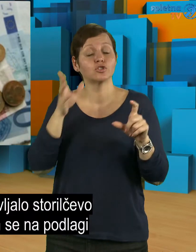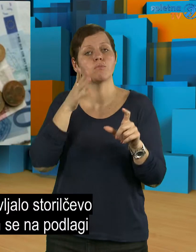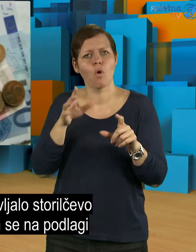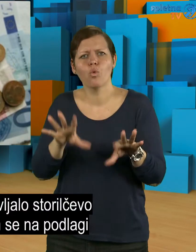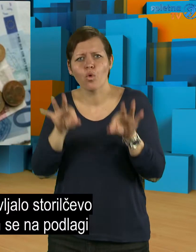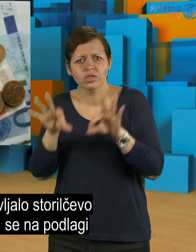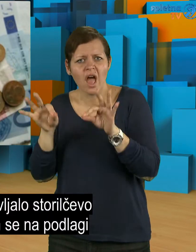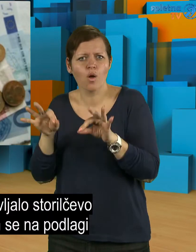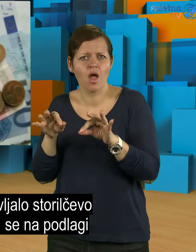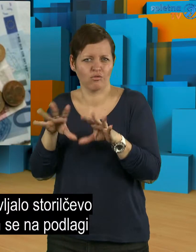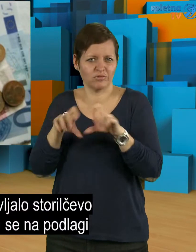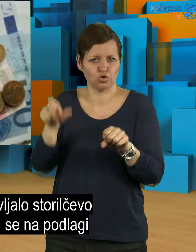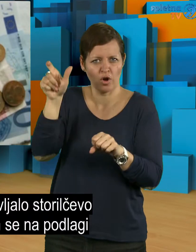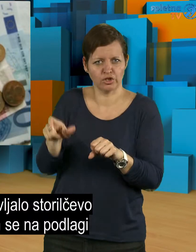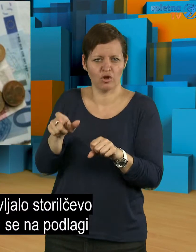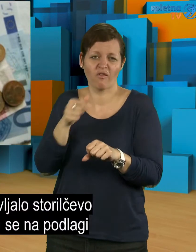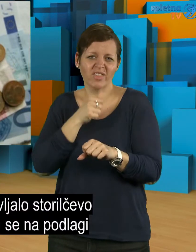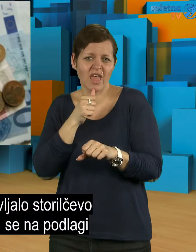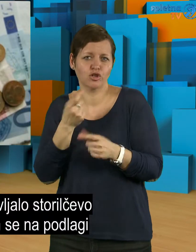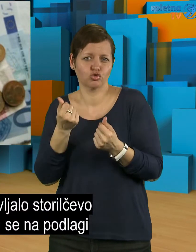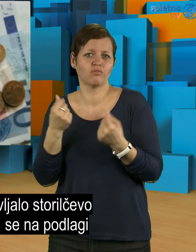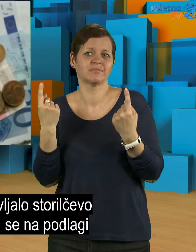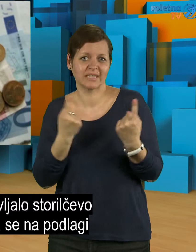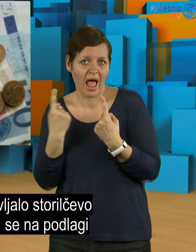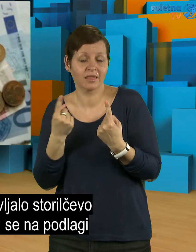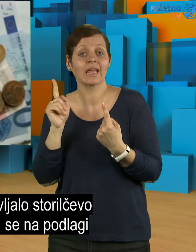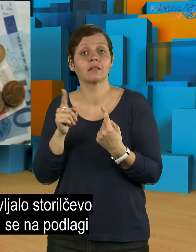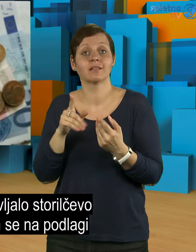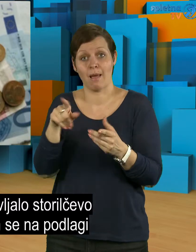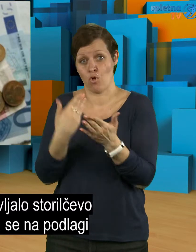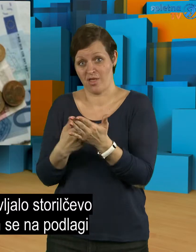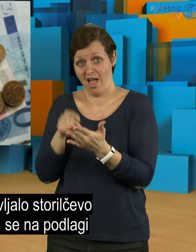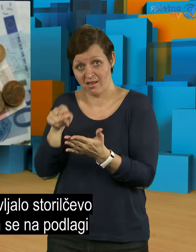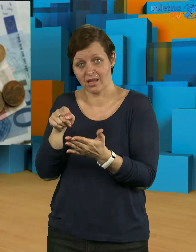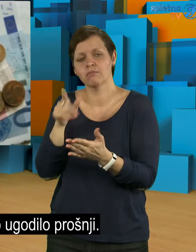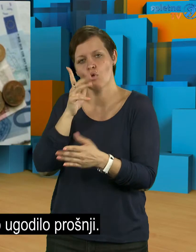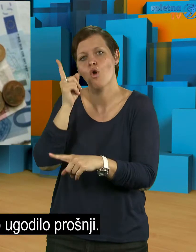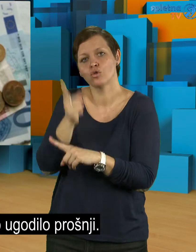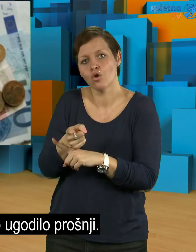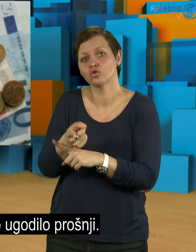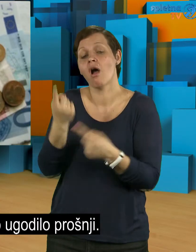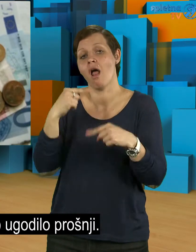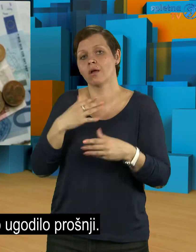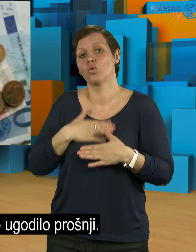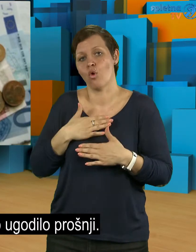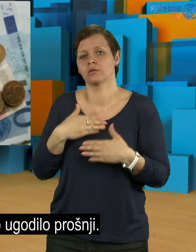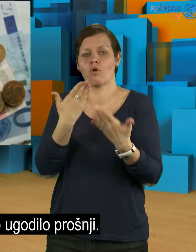Sodišče bo ugotavljalo storilčevo finančno stanje in se na podlagi tega odločilo, ali bo ugodilo prošnji.